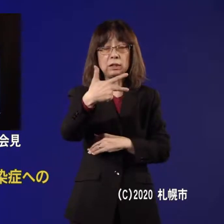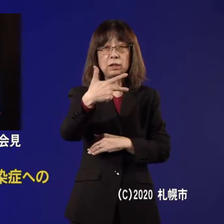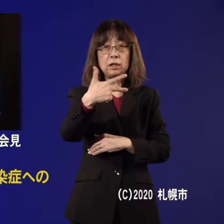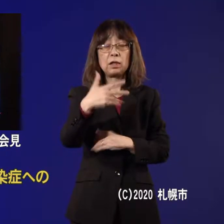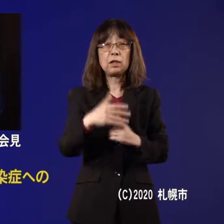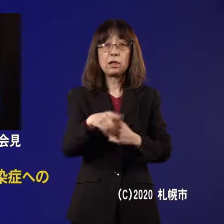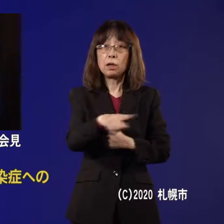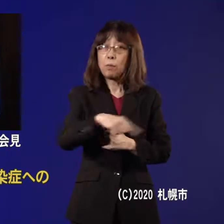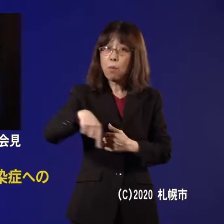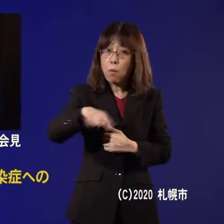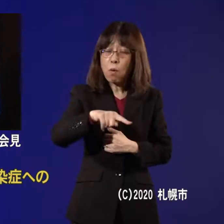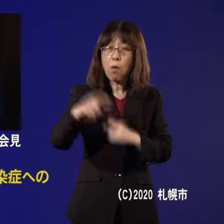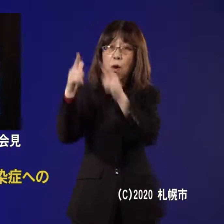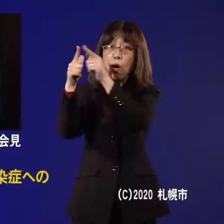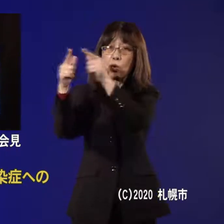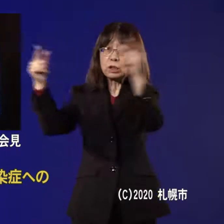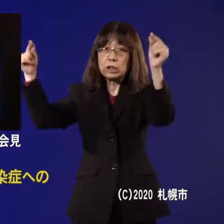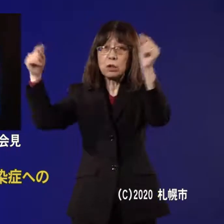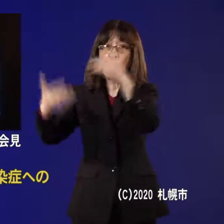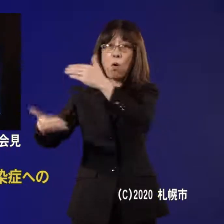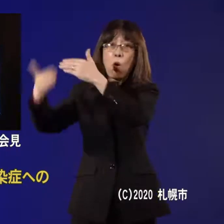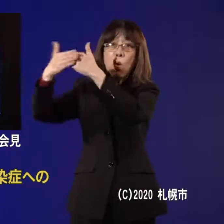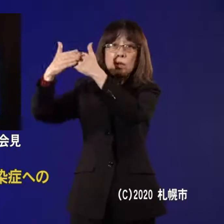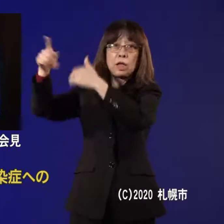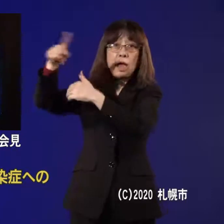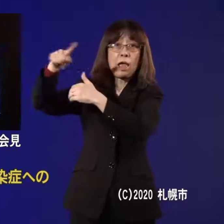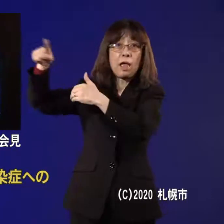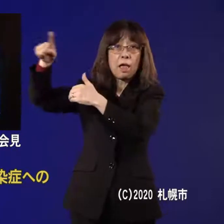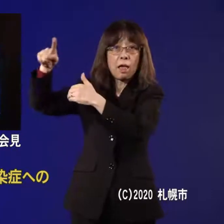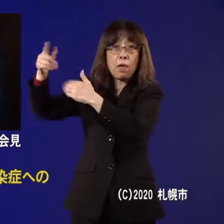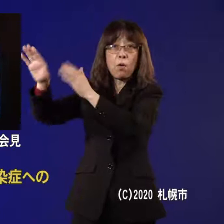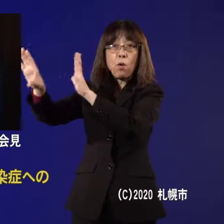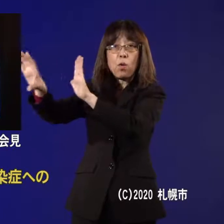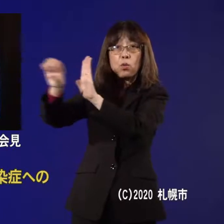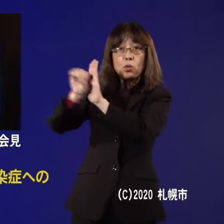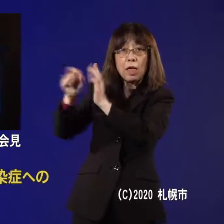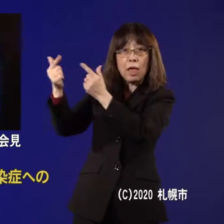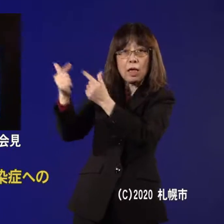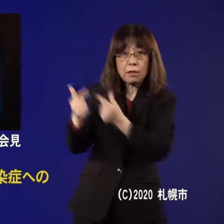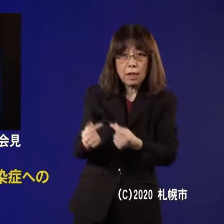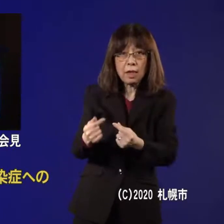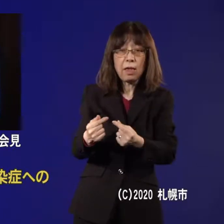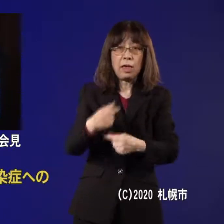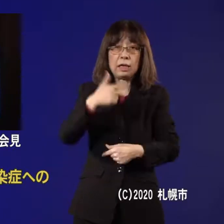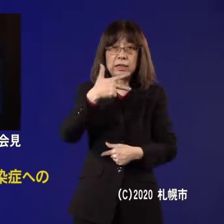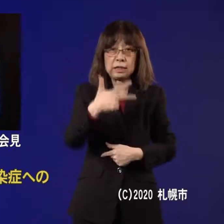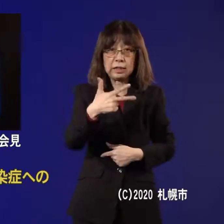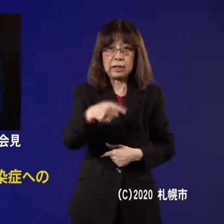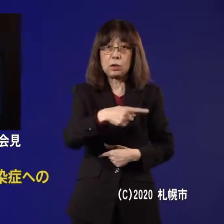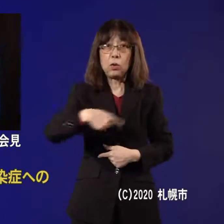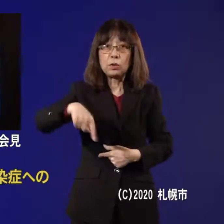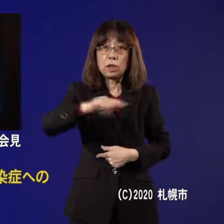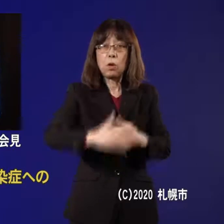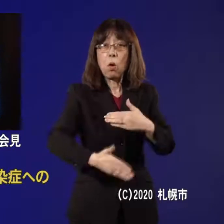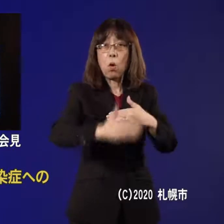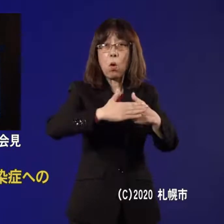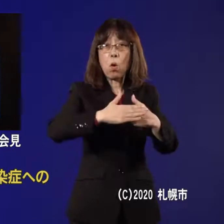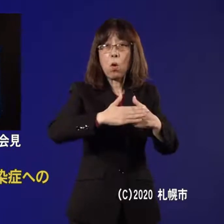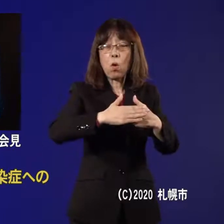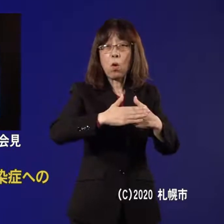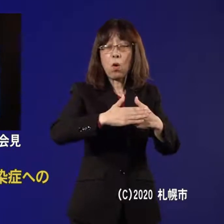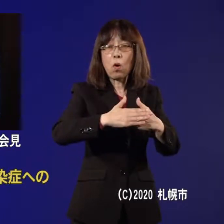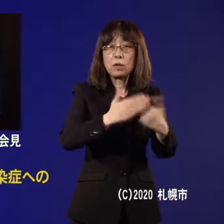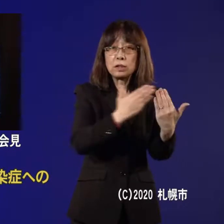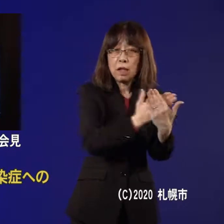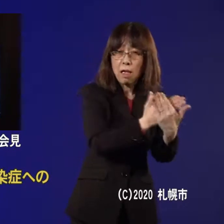の補正などを受けまして、市としての補正、これを今月中